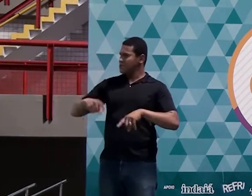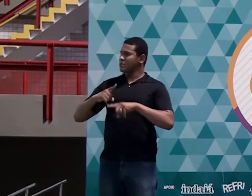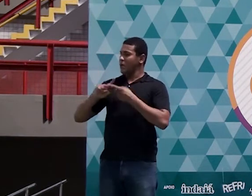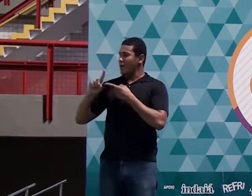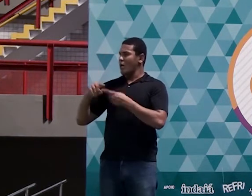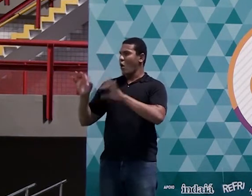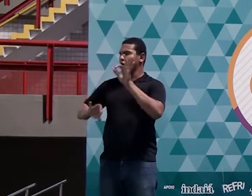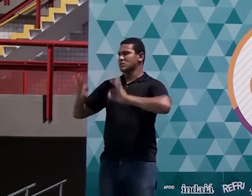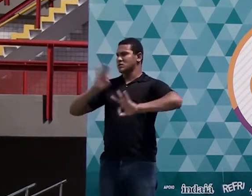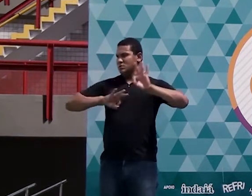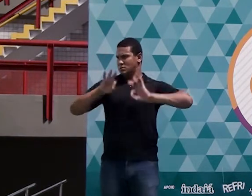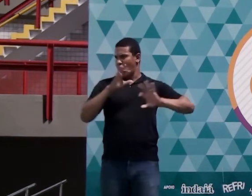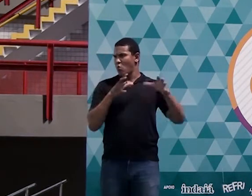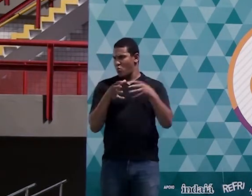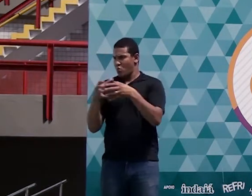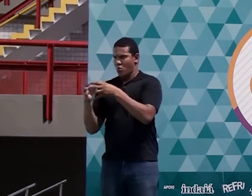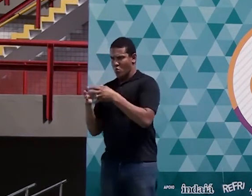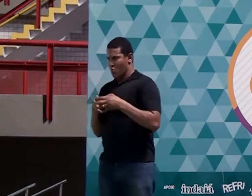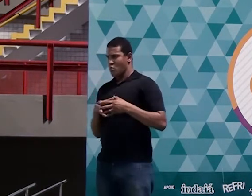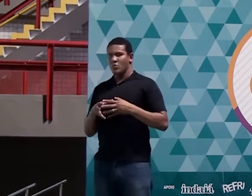coletiva.